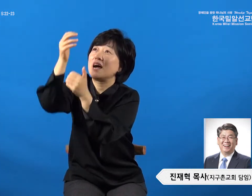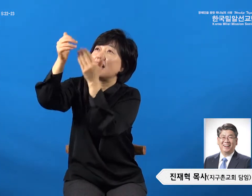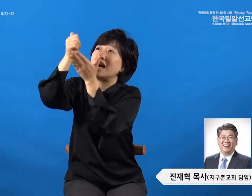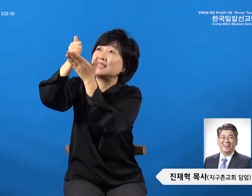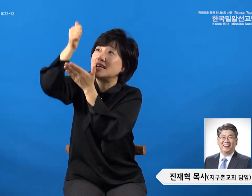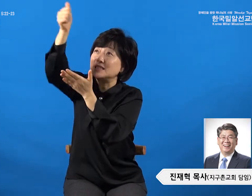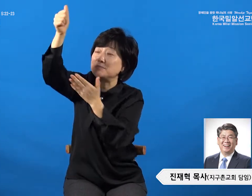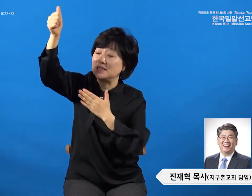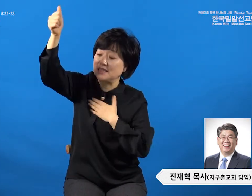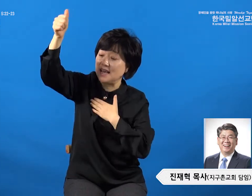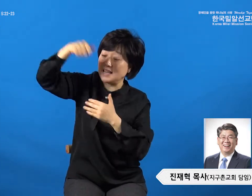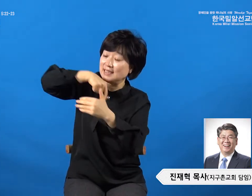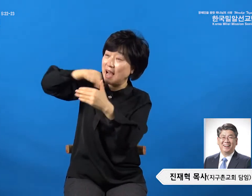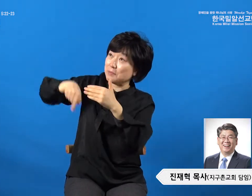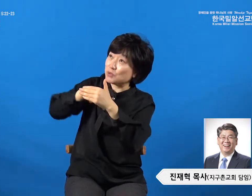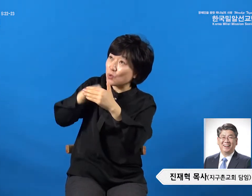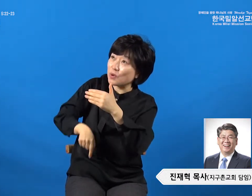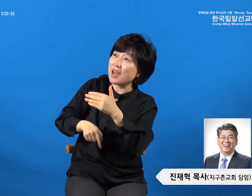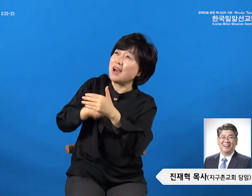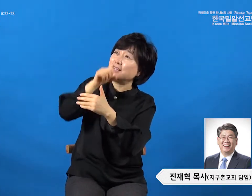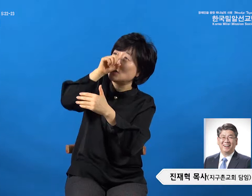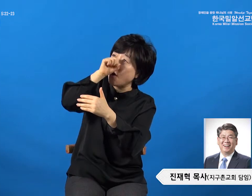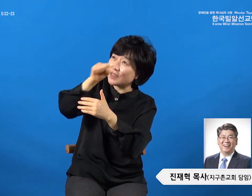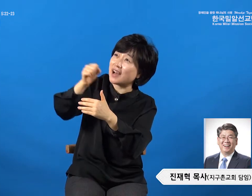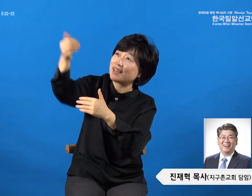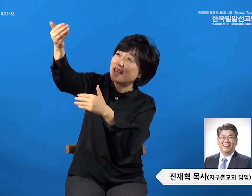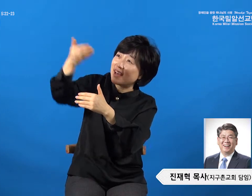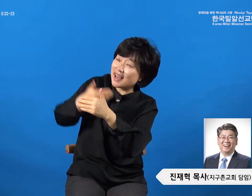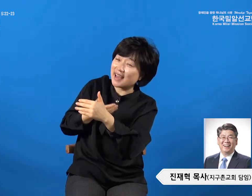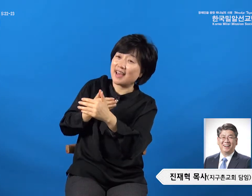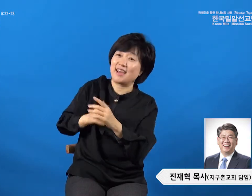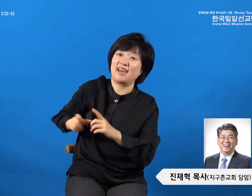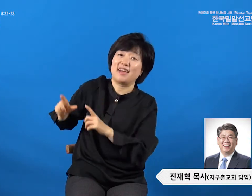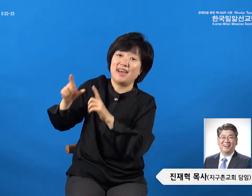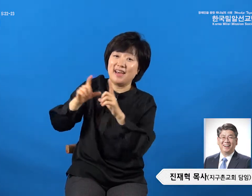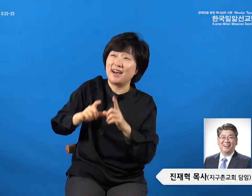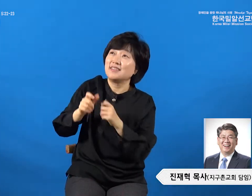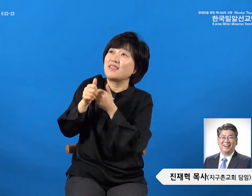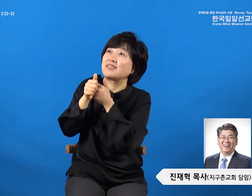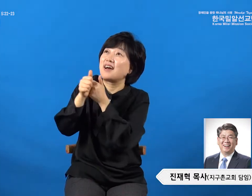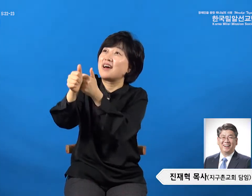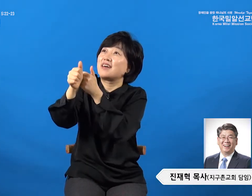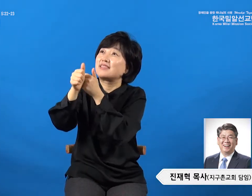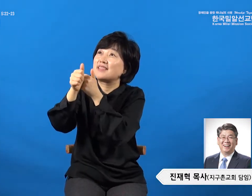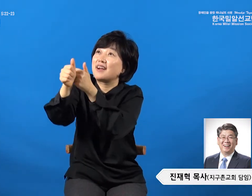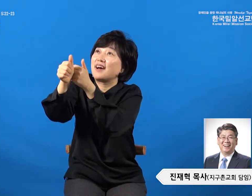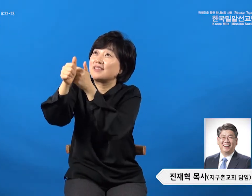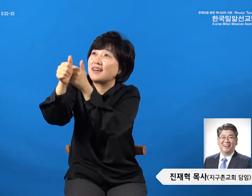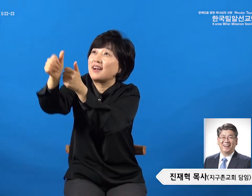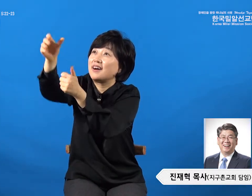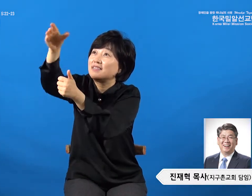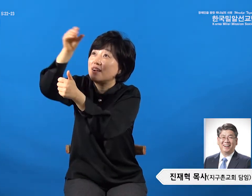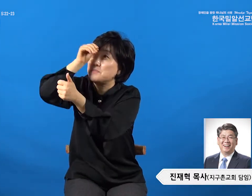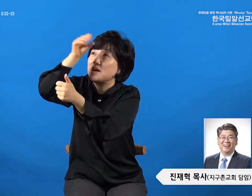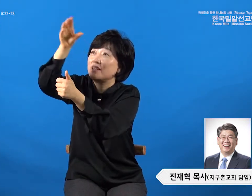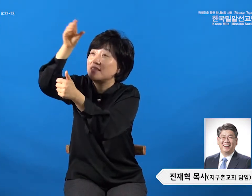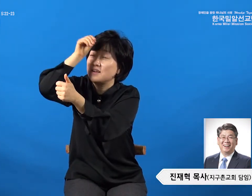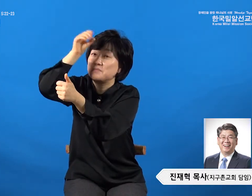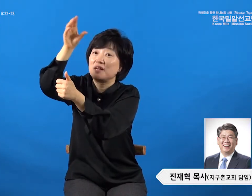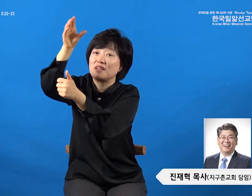삶 가운데 선하시구나, 그 선하심을 따라가고 닮아가는